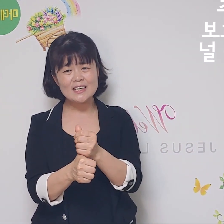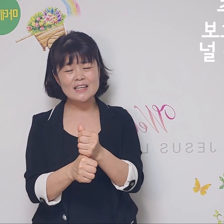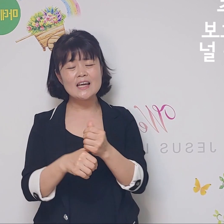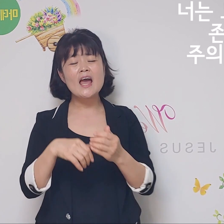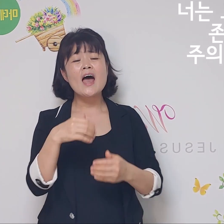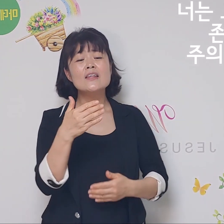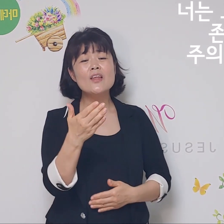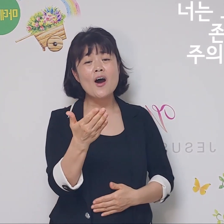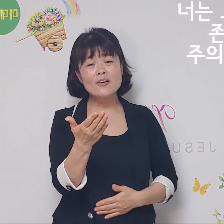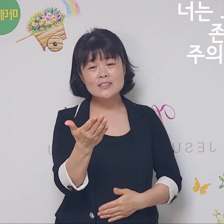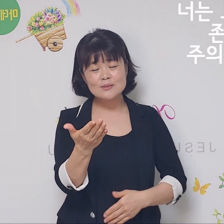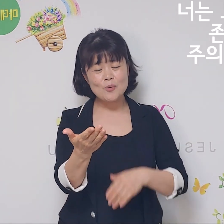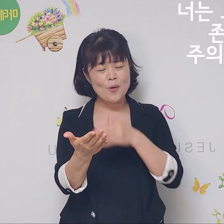붙드시리. 너는